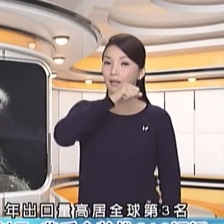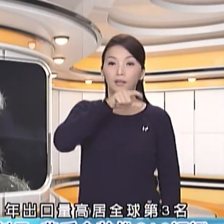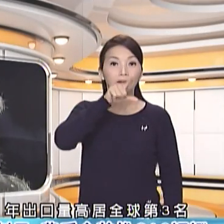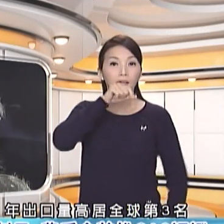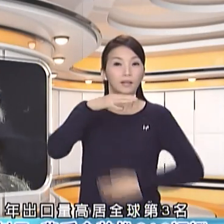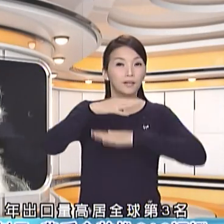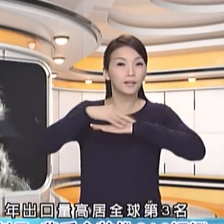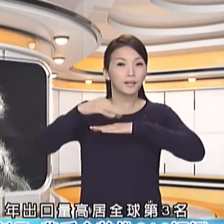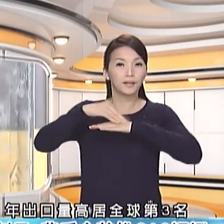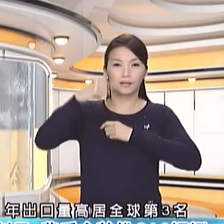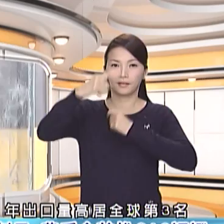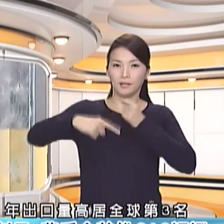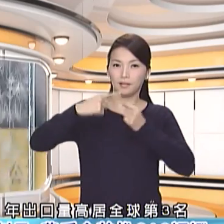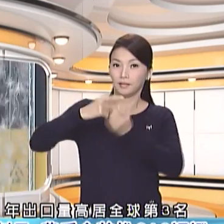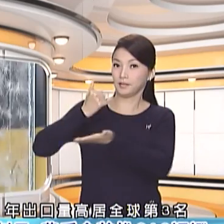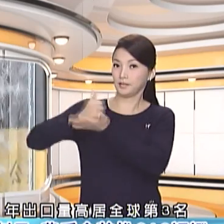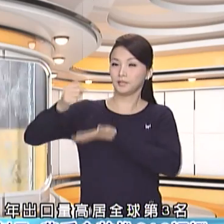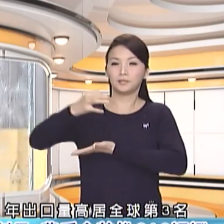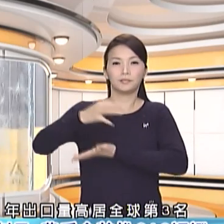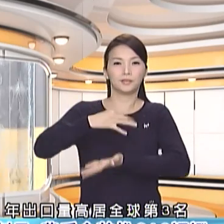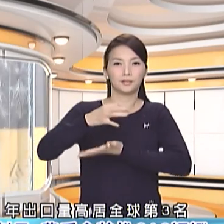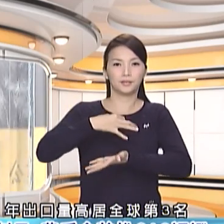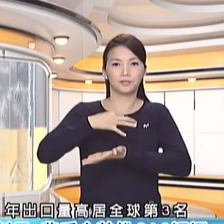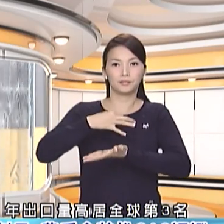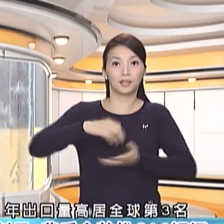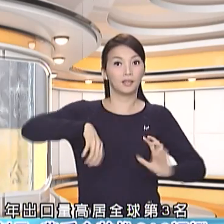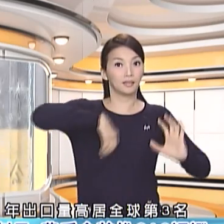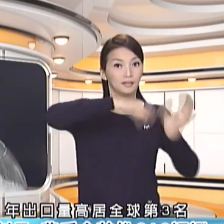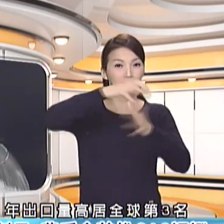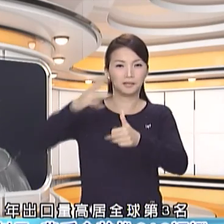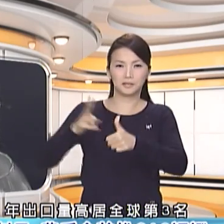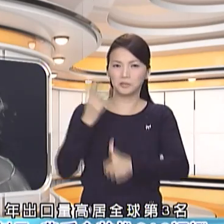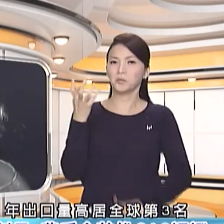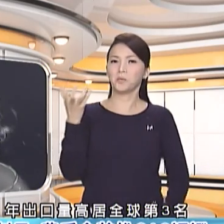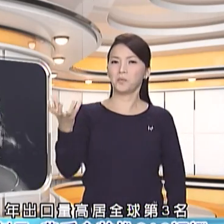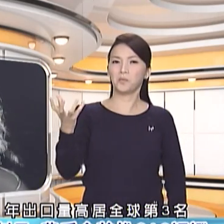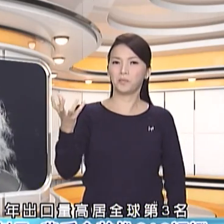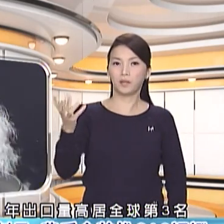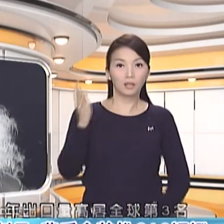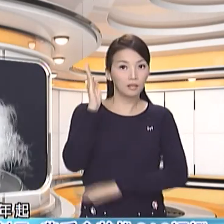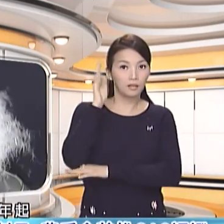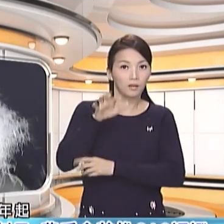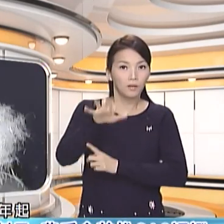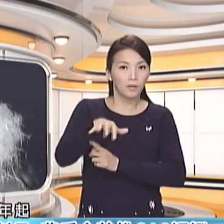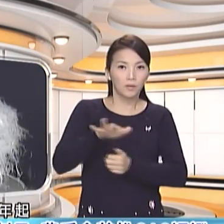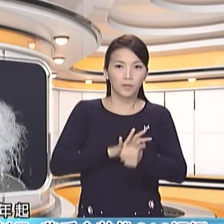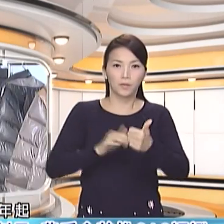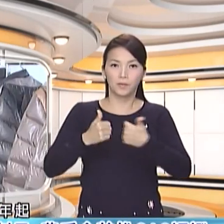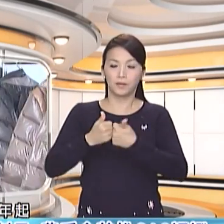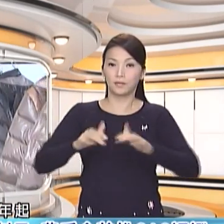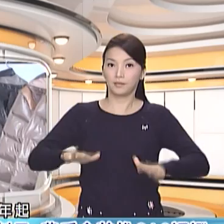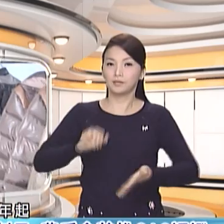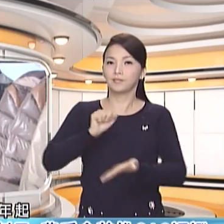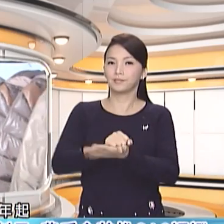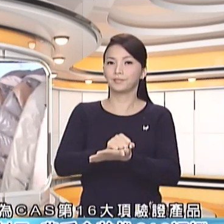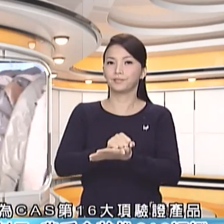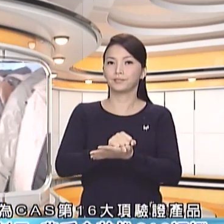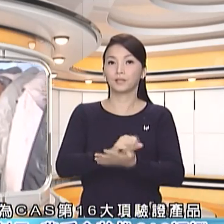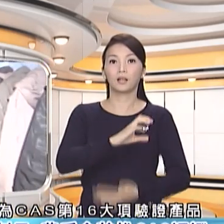台湾的羽绒年出口量高居全球第三名，农委会从今年起把羽绒